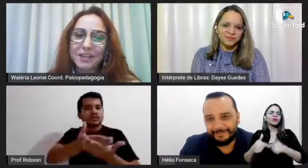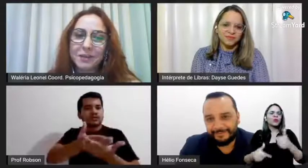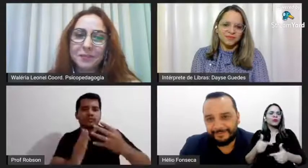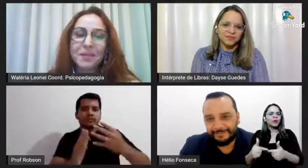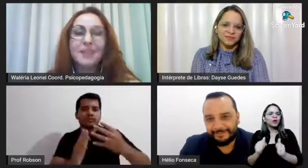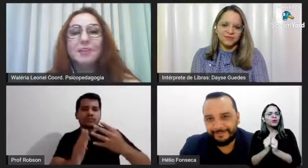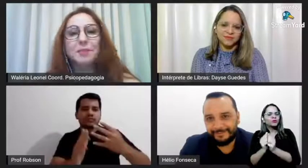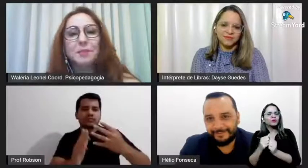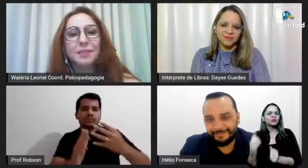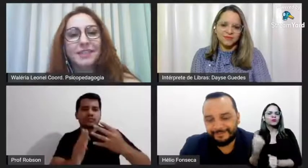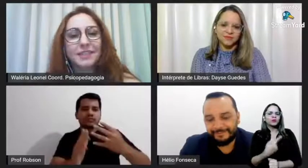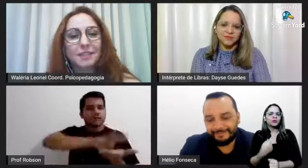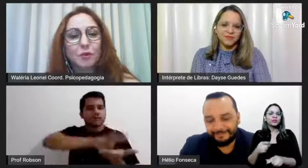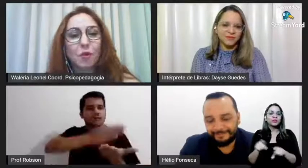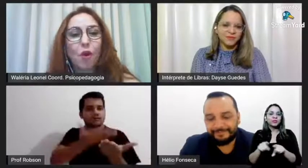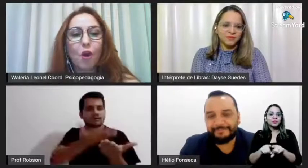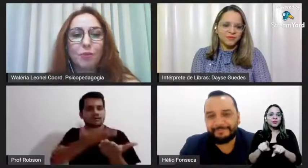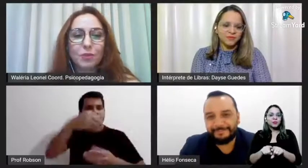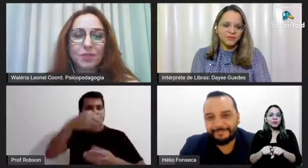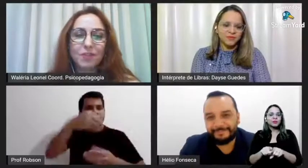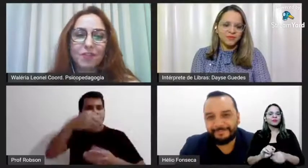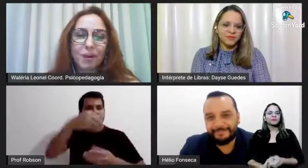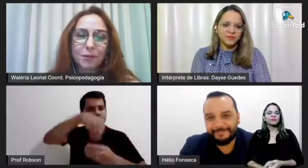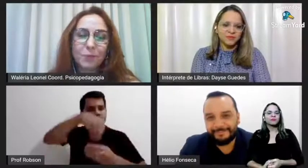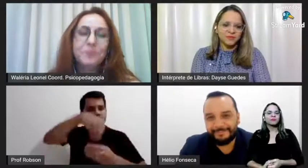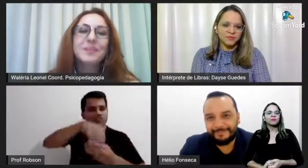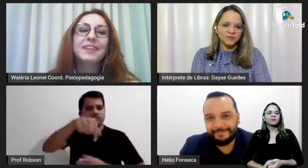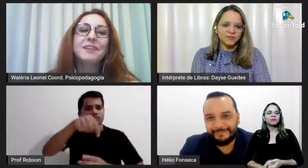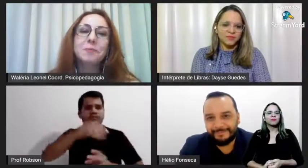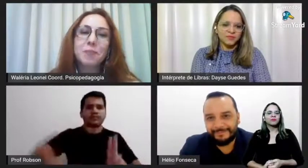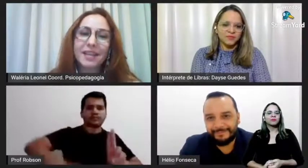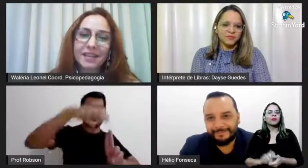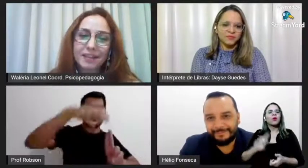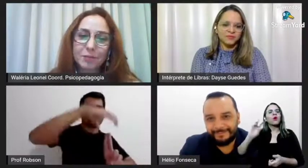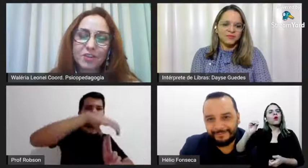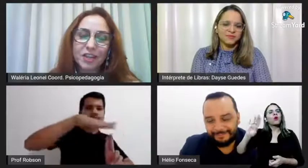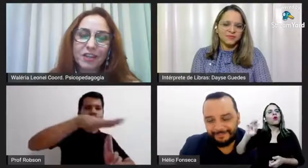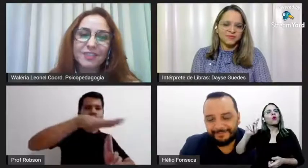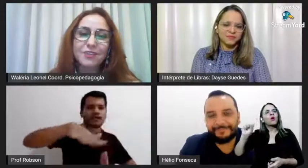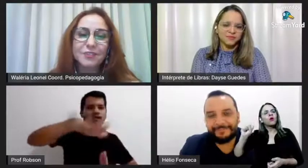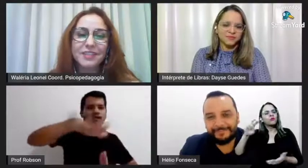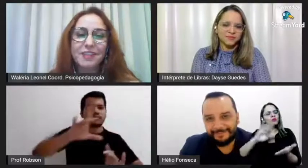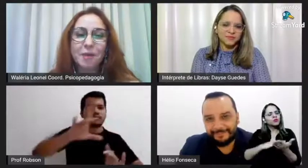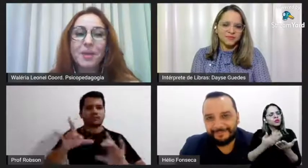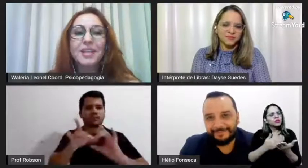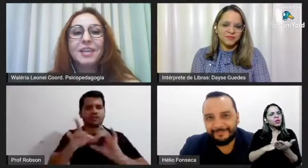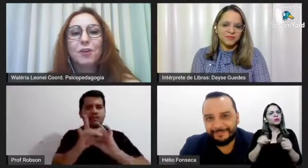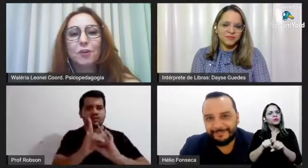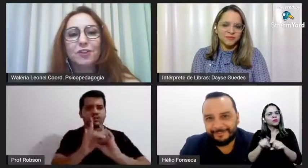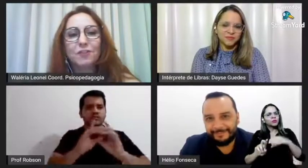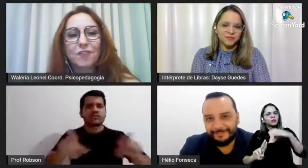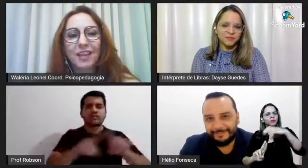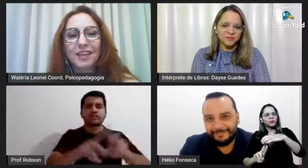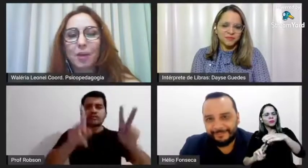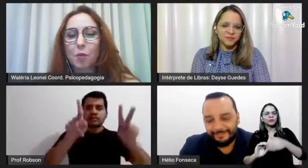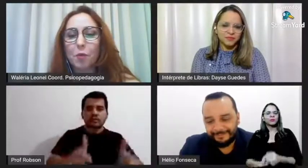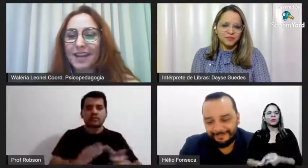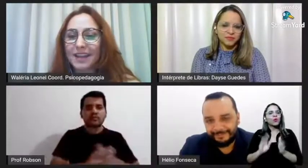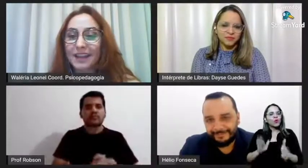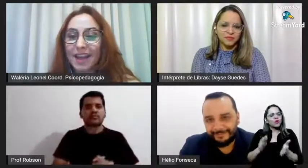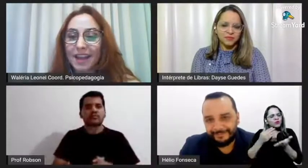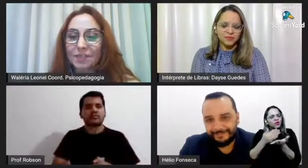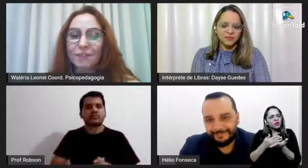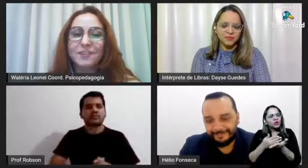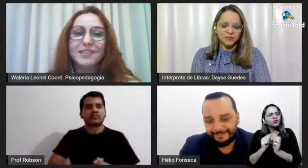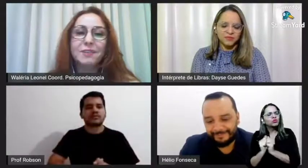área Unir. E temos a presença do Robson Erivelto, que também é intérprete na instituição e que hoje vai aqui acompanhar